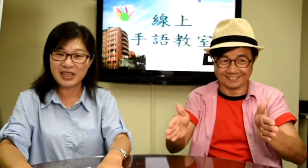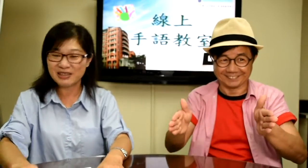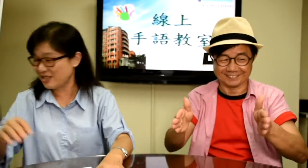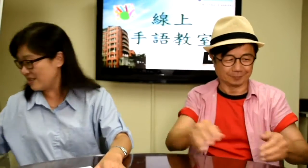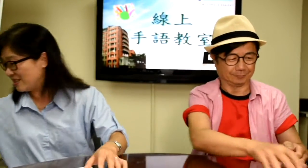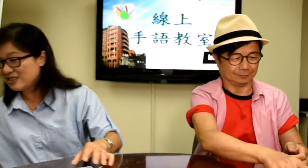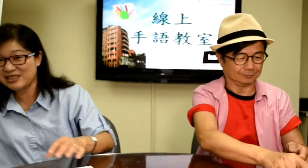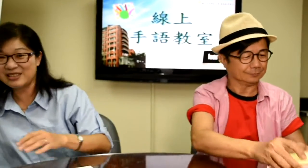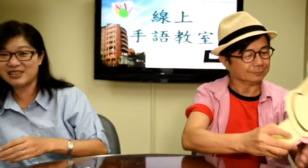室。